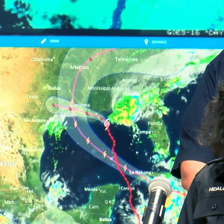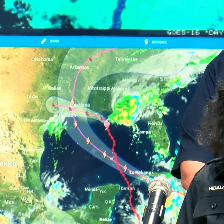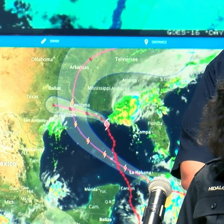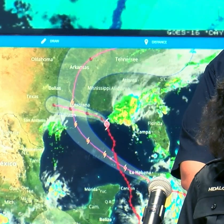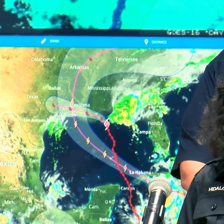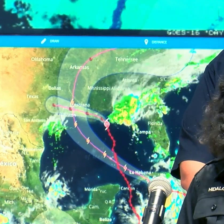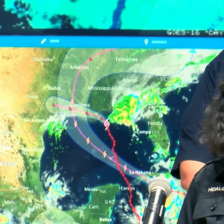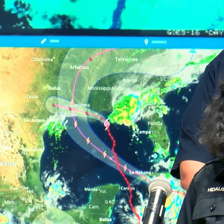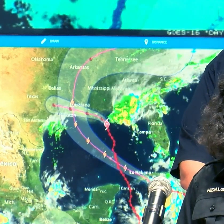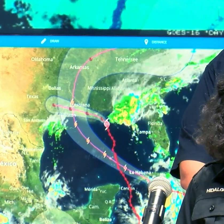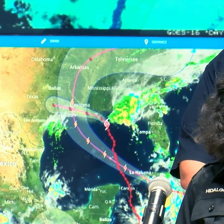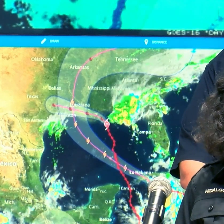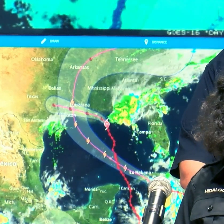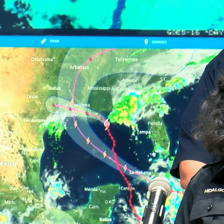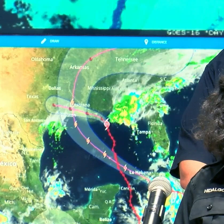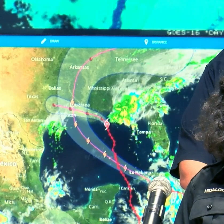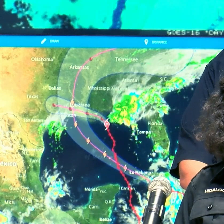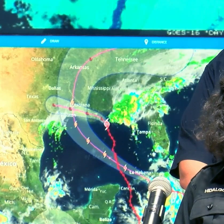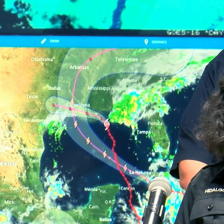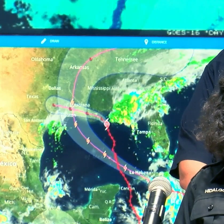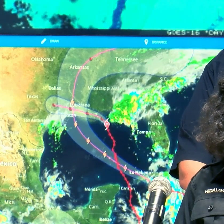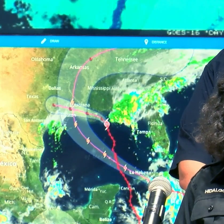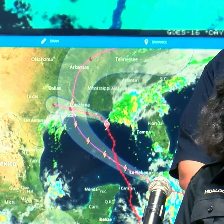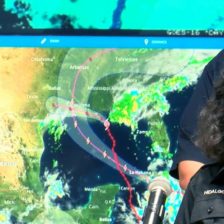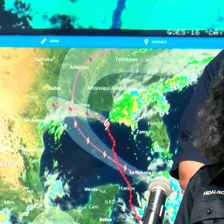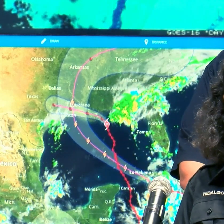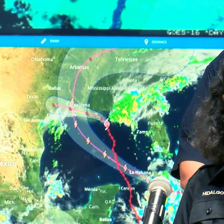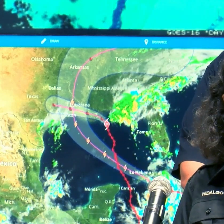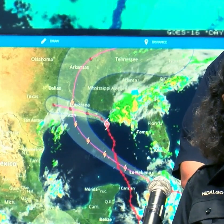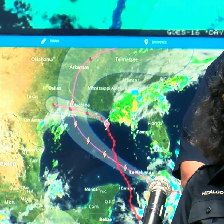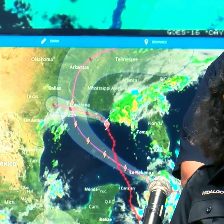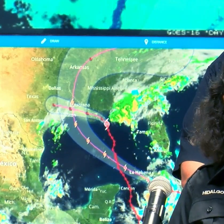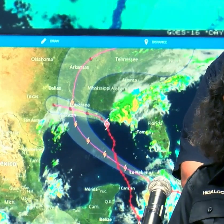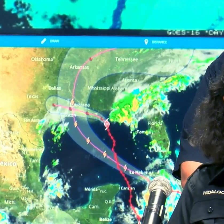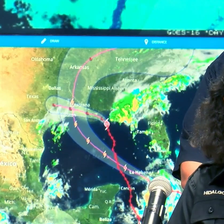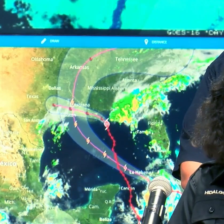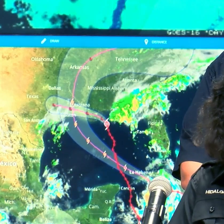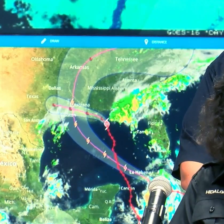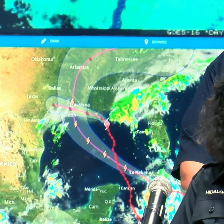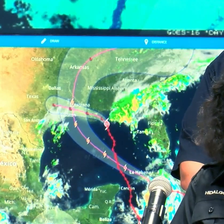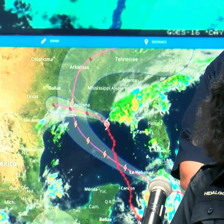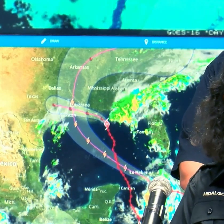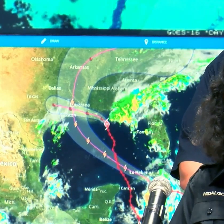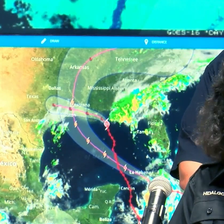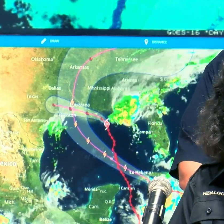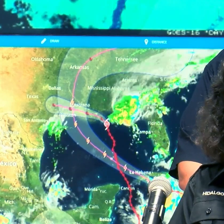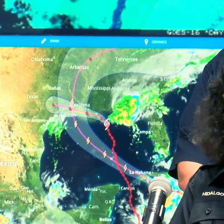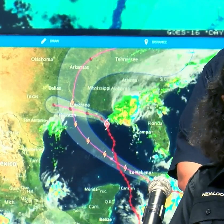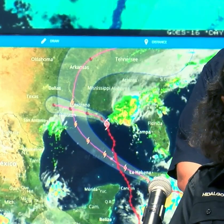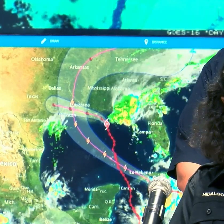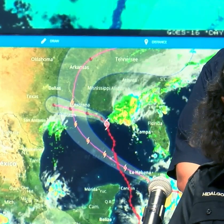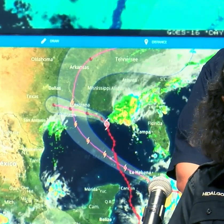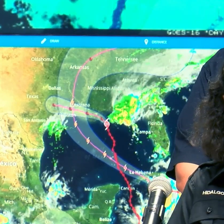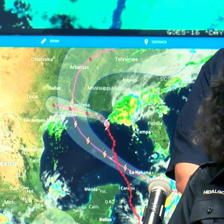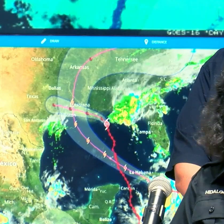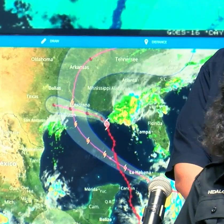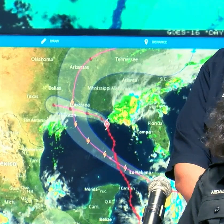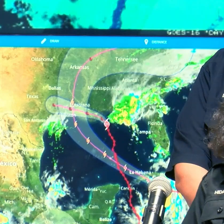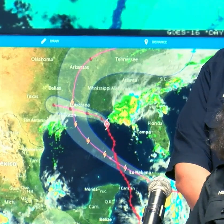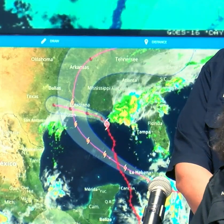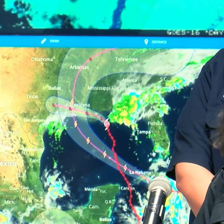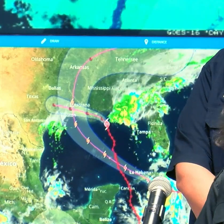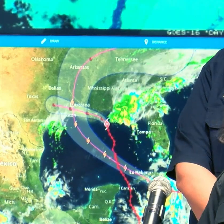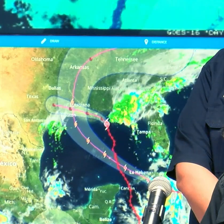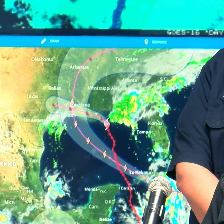federal. Directamente yo he estado hablando con los otros niveles de gobierno a lo largo de nuestra región, las ciudades, los condados vecinos, para